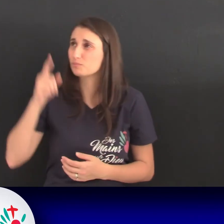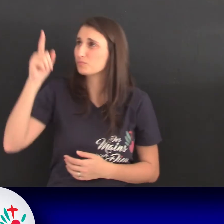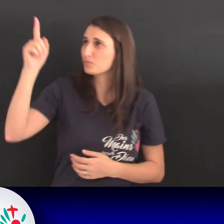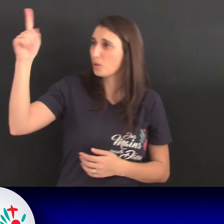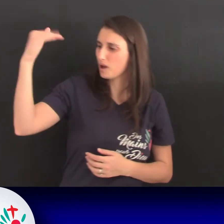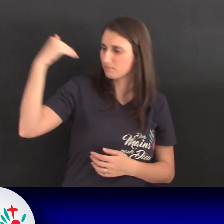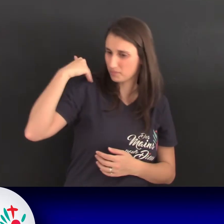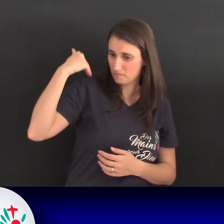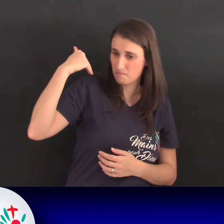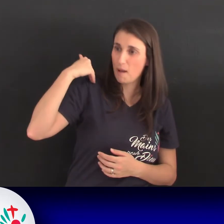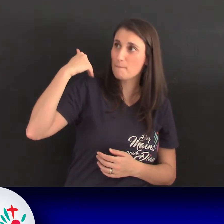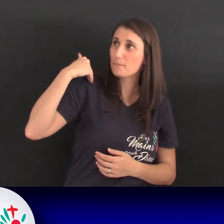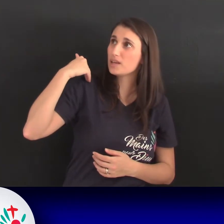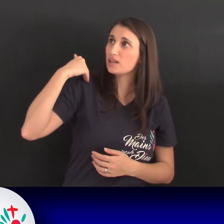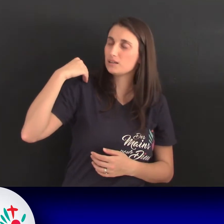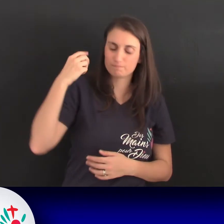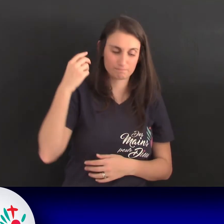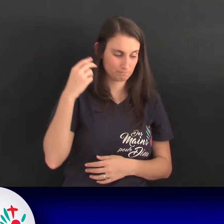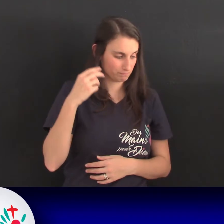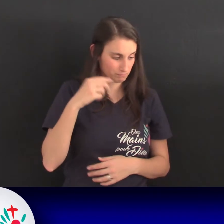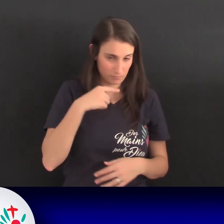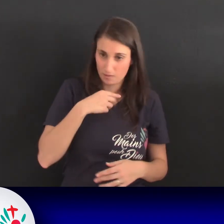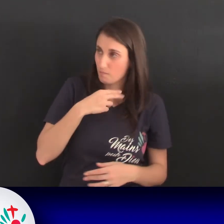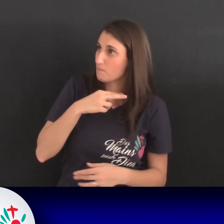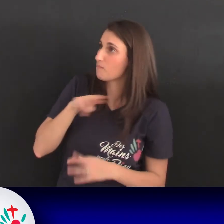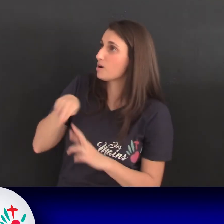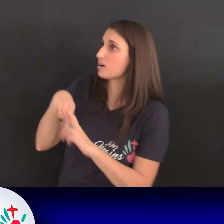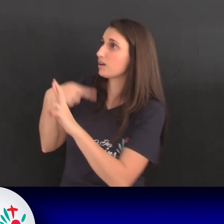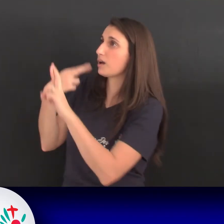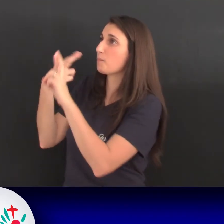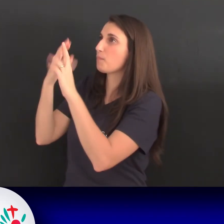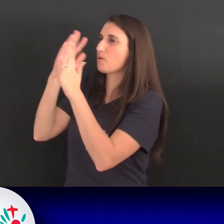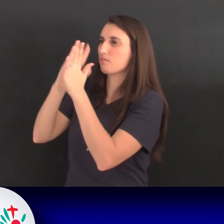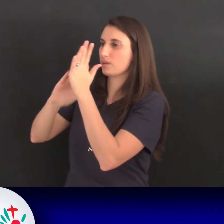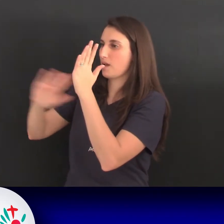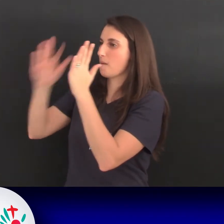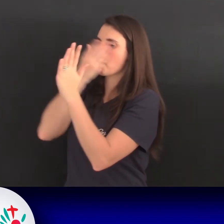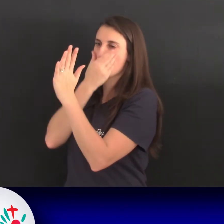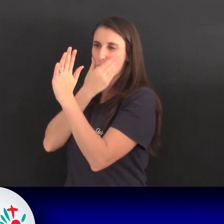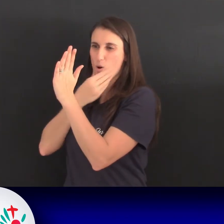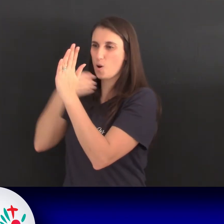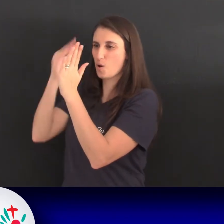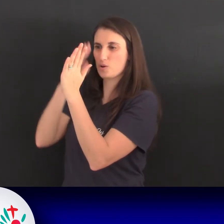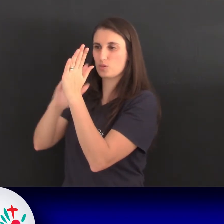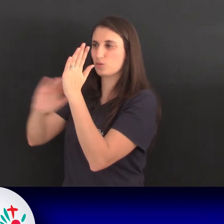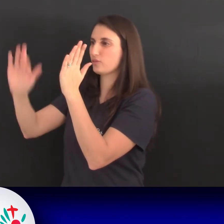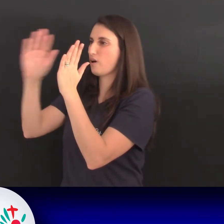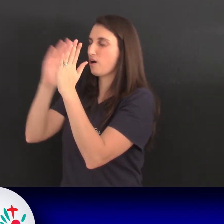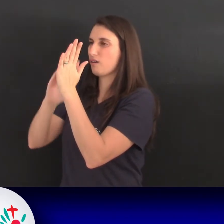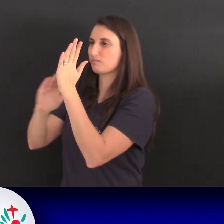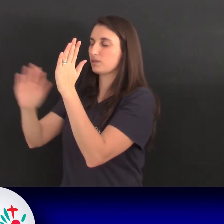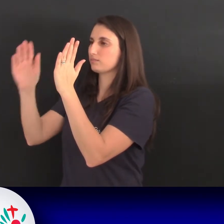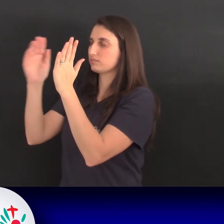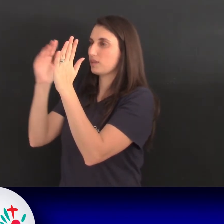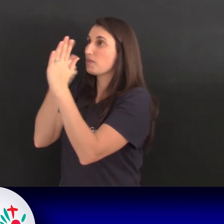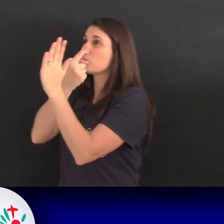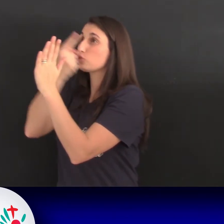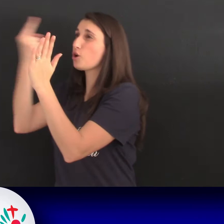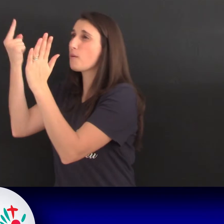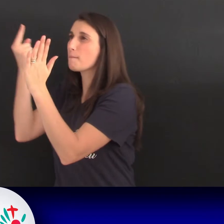J'apporte plus qu'un beau chant, chanter ne suffit pas